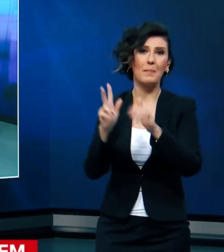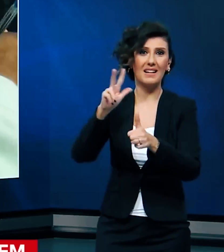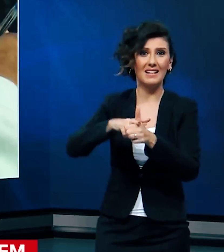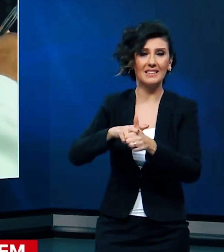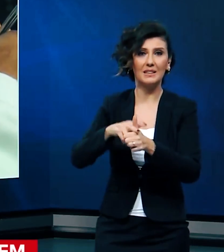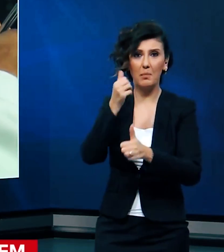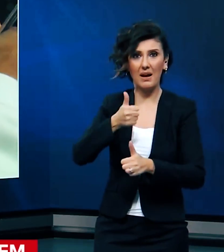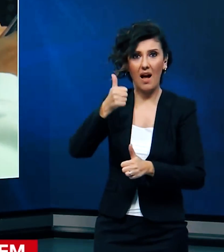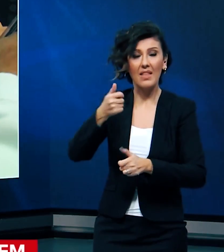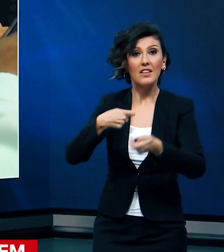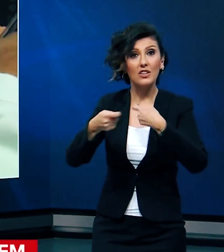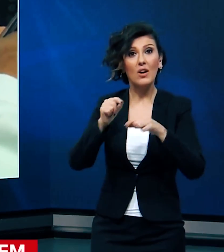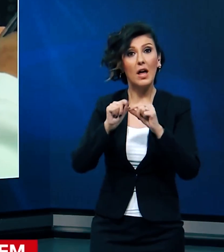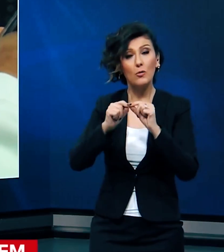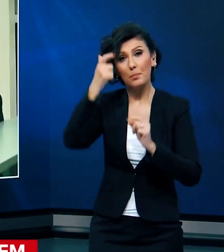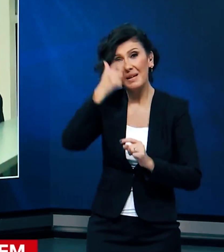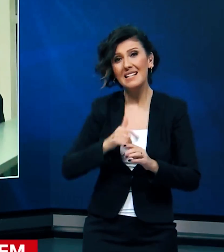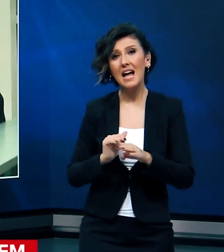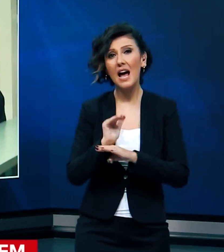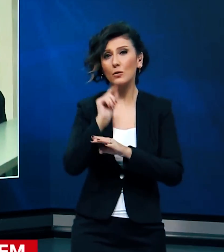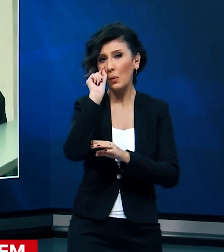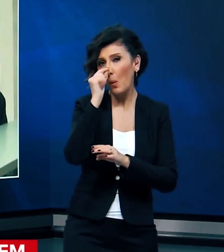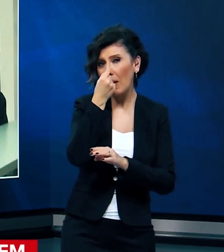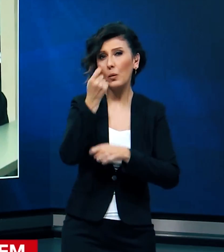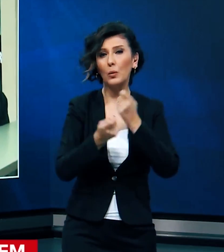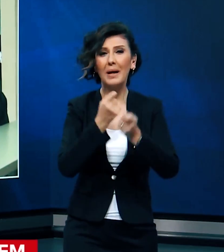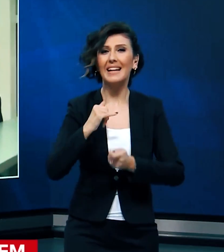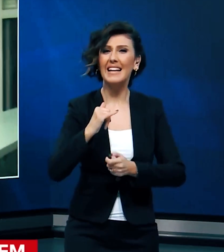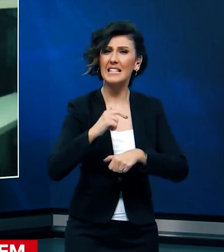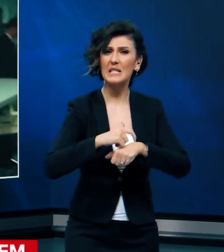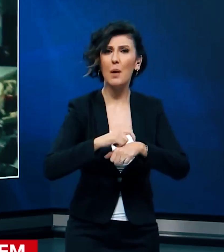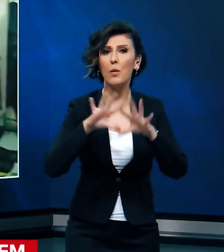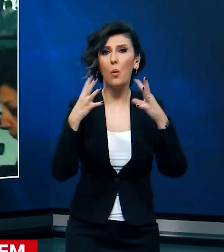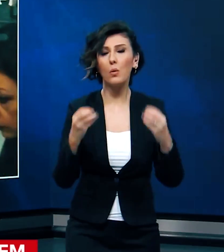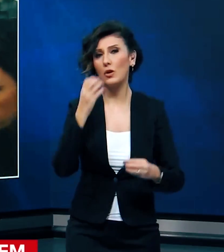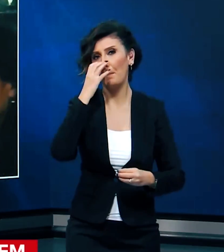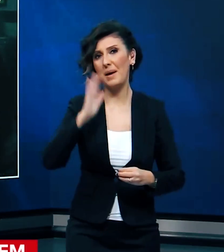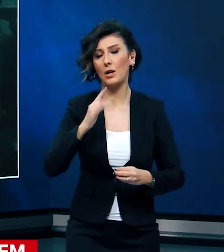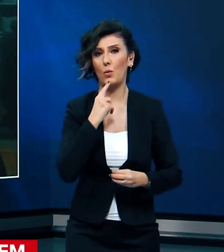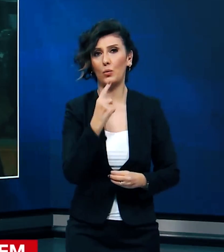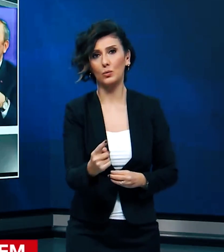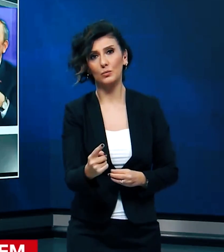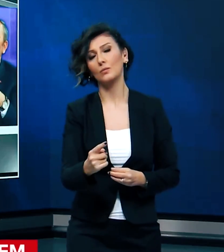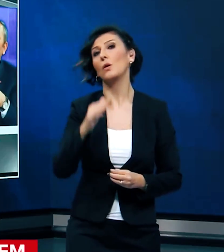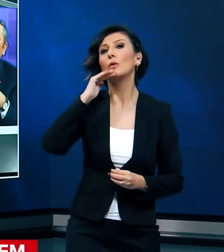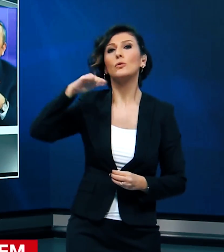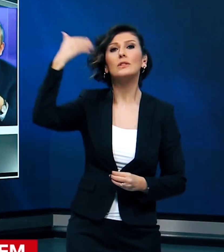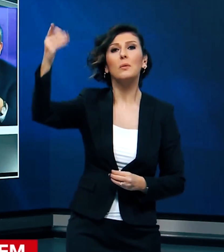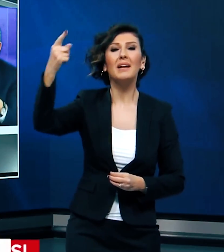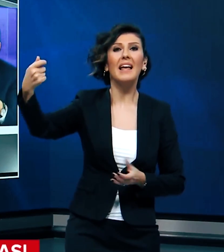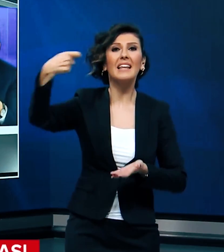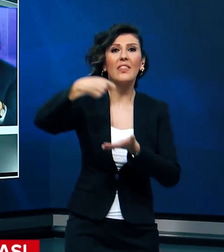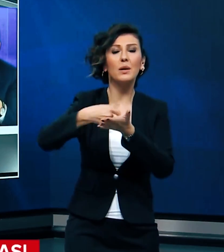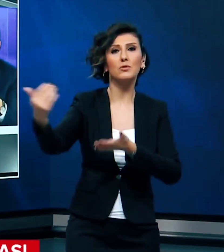ticari, ekonomik ve bireysel hayatı kolaylaştıracak uygulamanın yakın zamanda hayata geçmesi için çalışıldığını belirtti. Yurt dışından bir yatırımcı